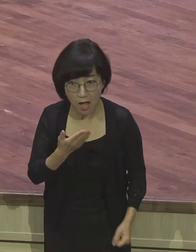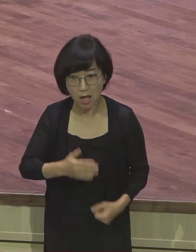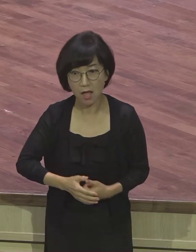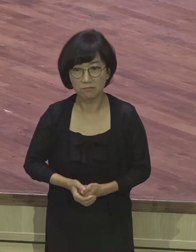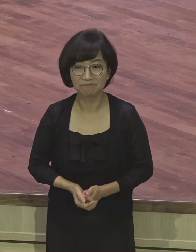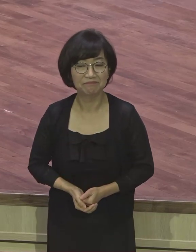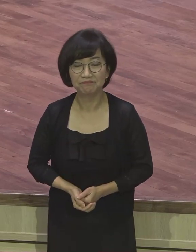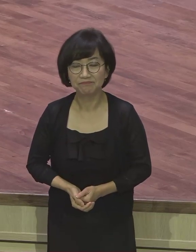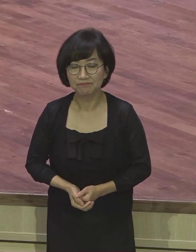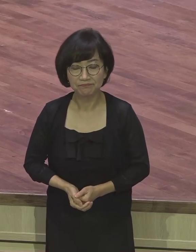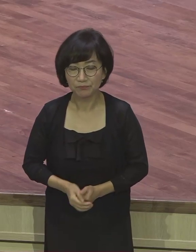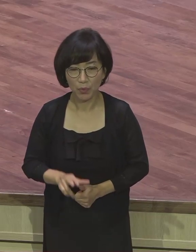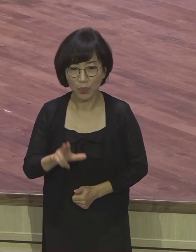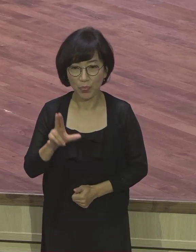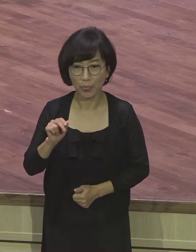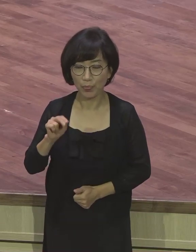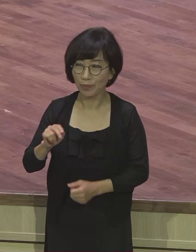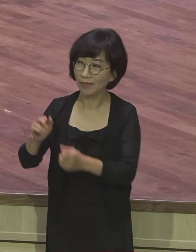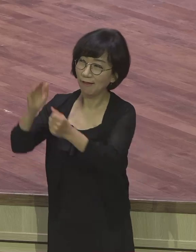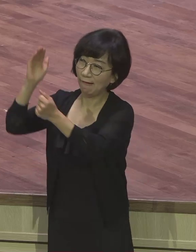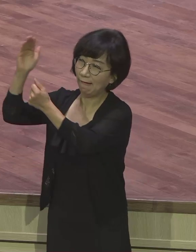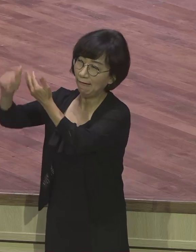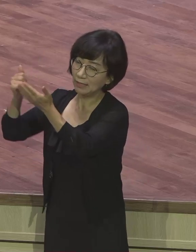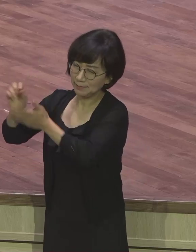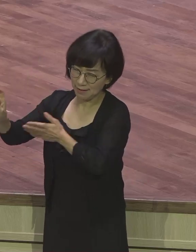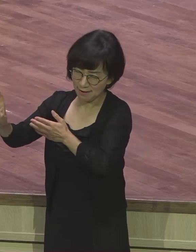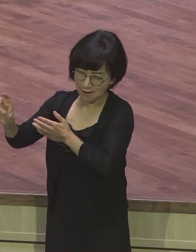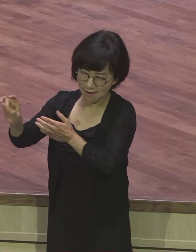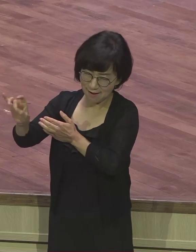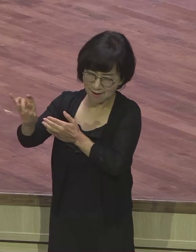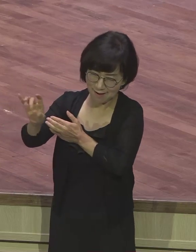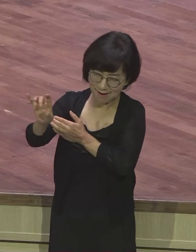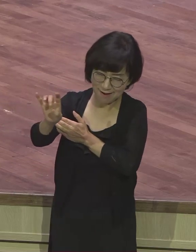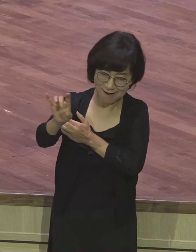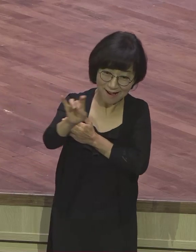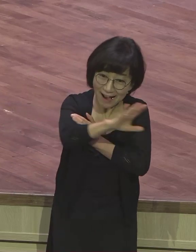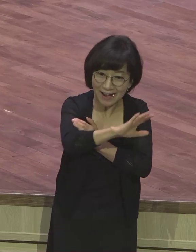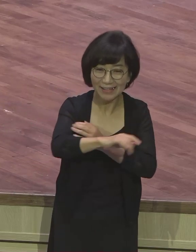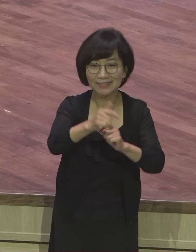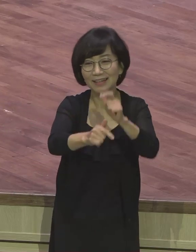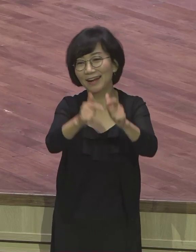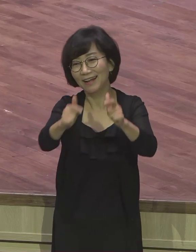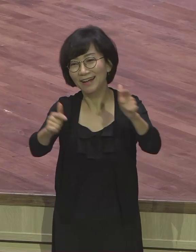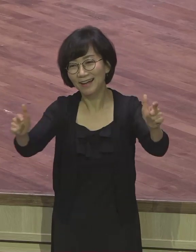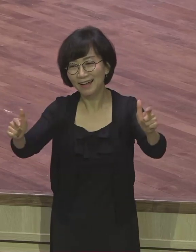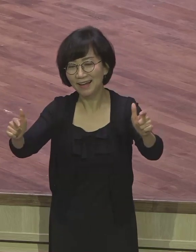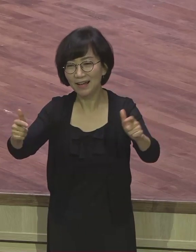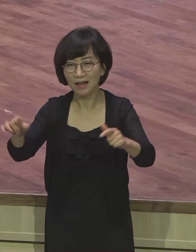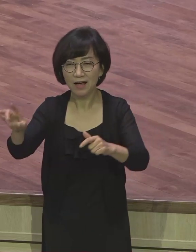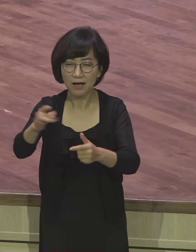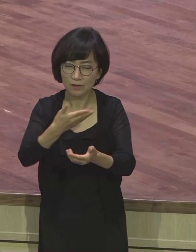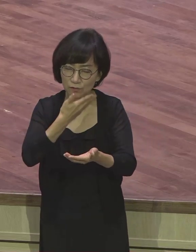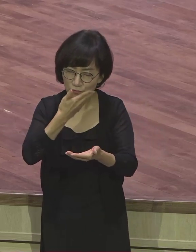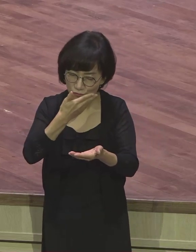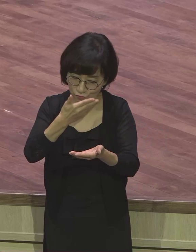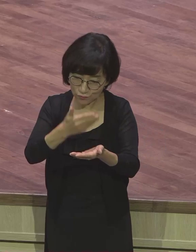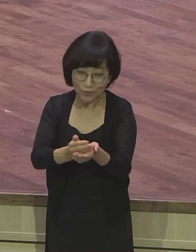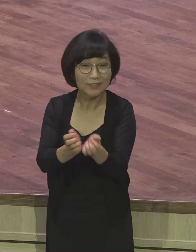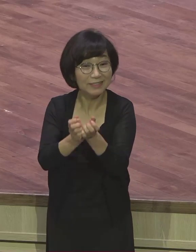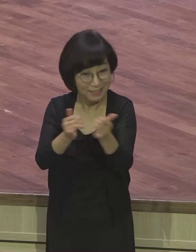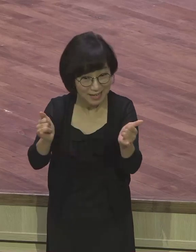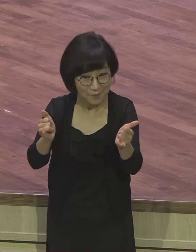각 지체예요. 각 지체. 그러나 담임 목사가 돼봐야 그 심정 알아. 한 분 한 분이 얼마나 소중한지. 이렇게 성도가